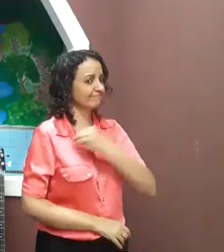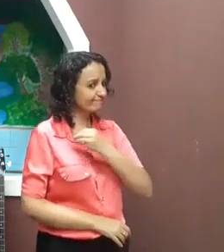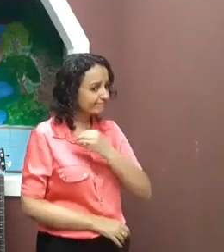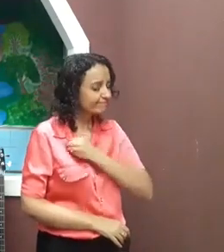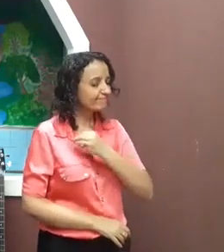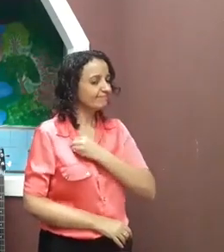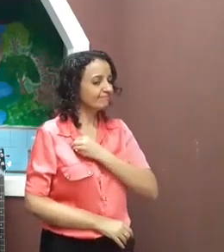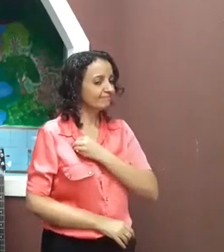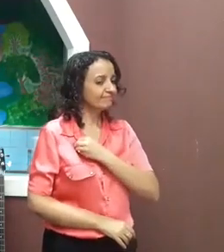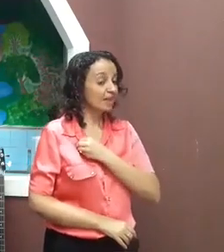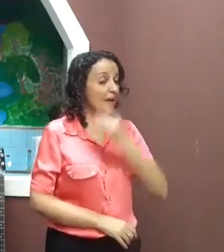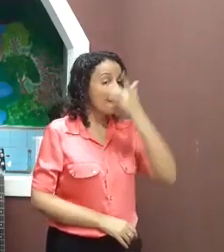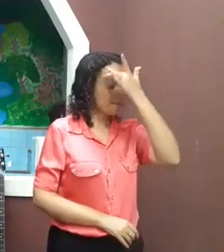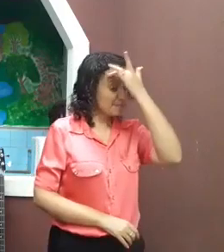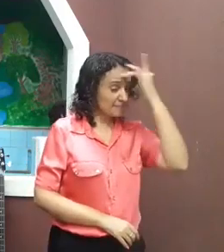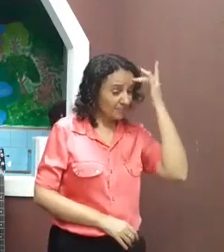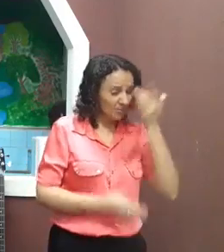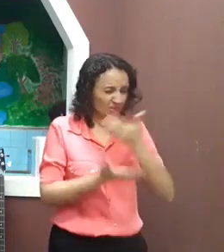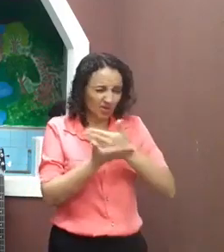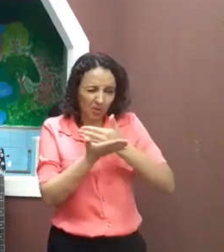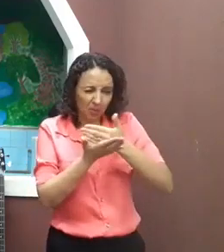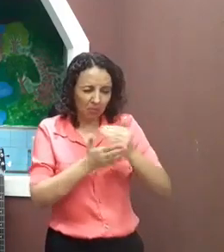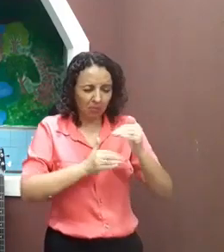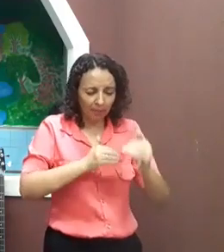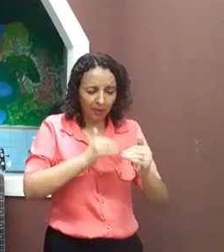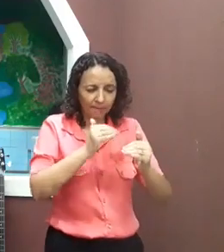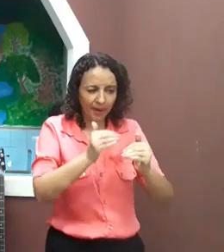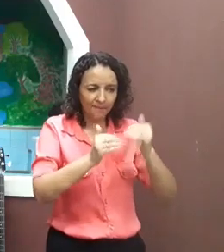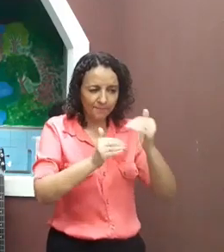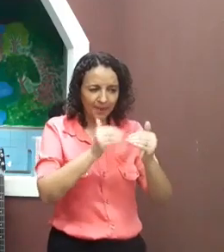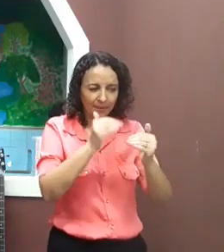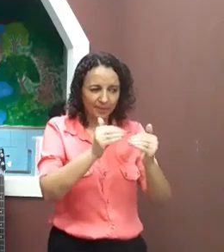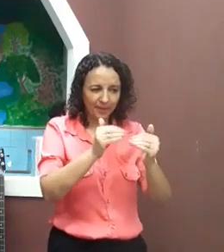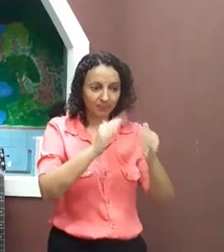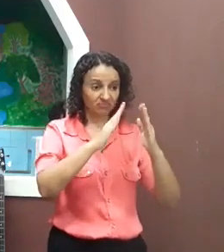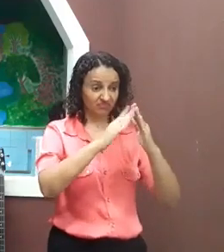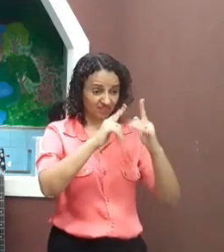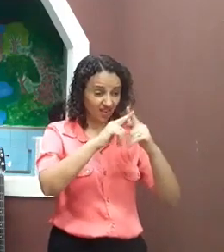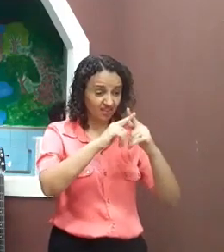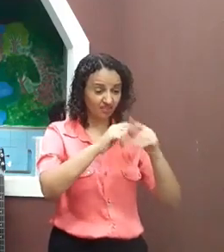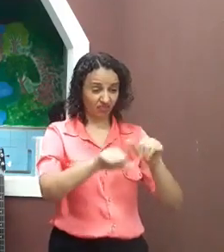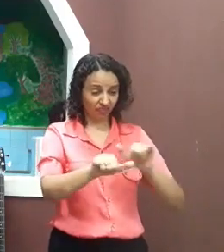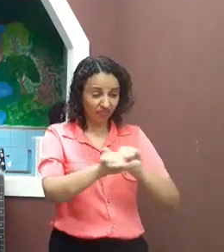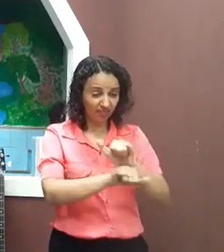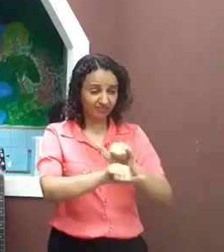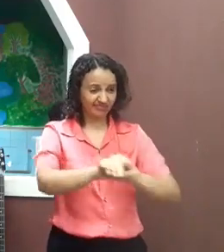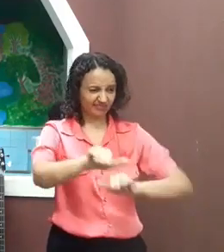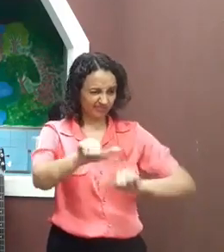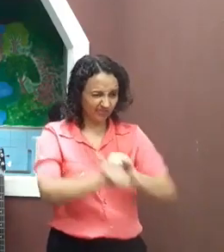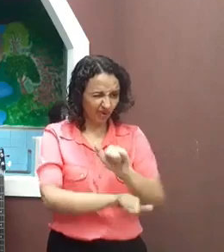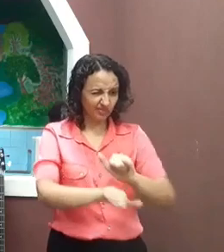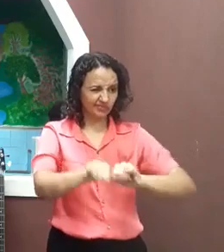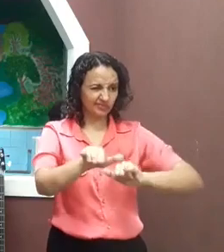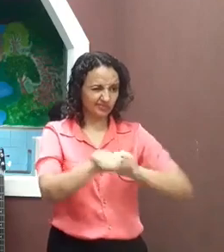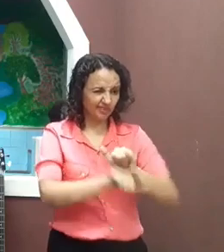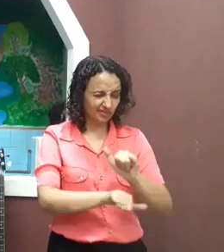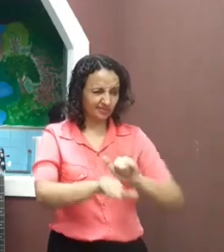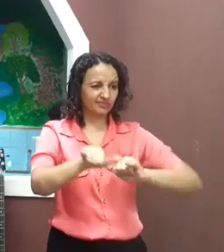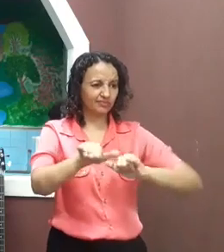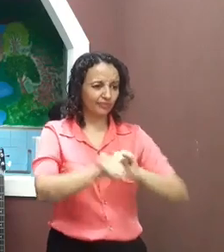que começa a sair de perto do aprisco das ovelhas, logo ele cai em